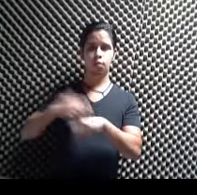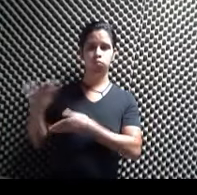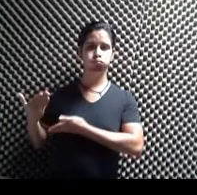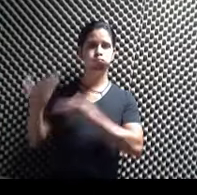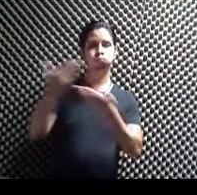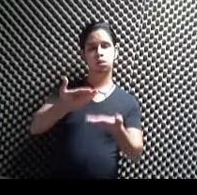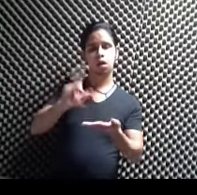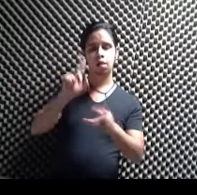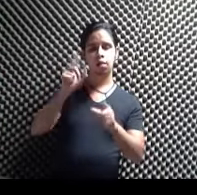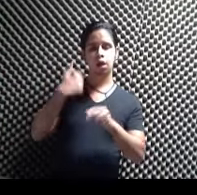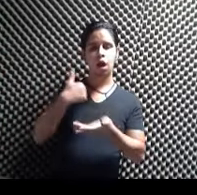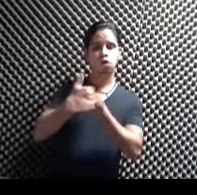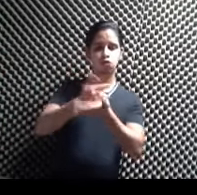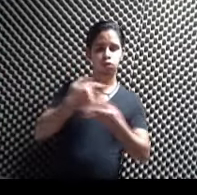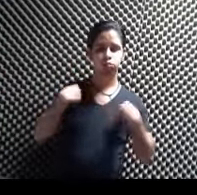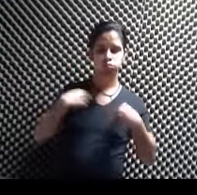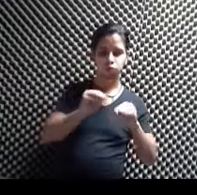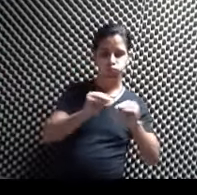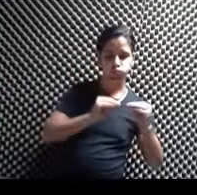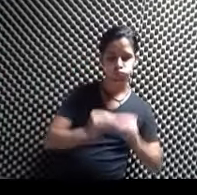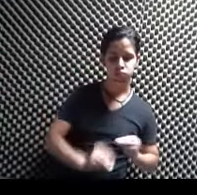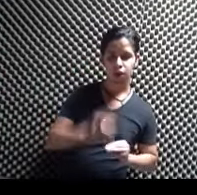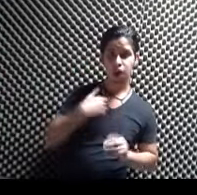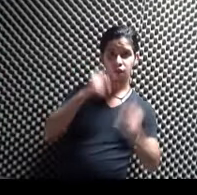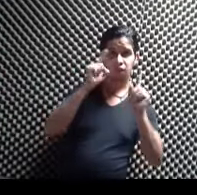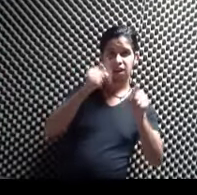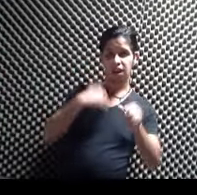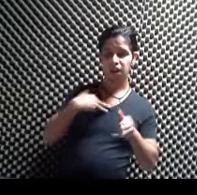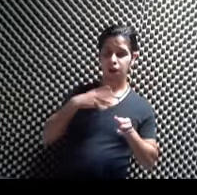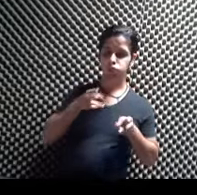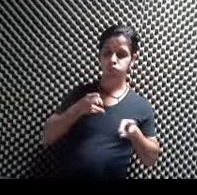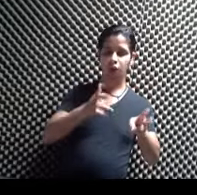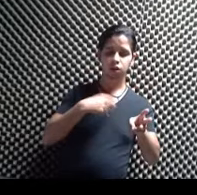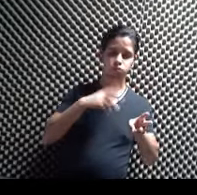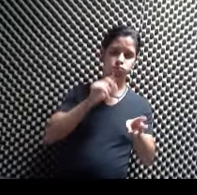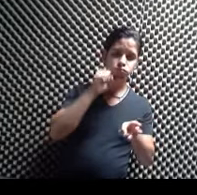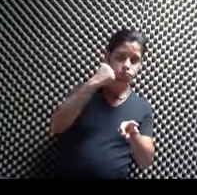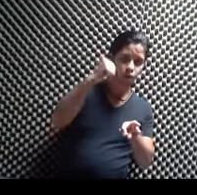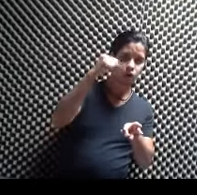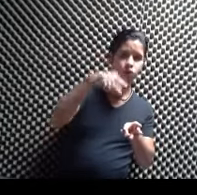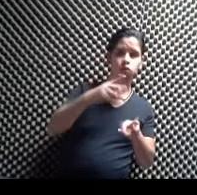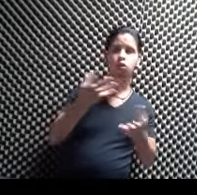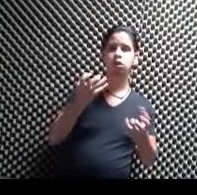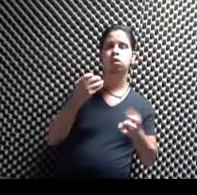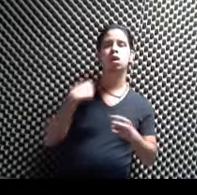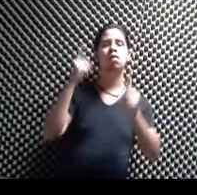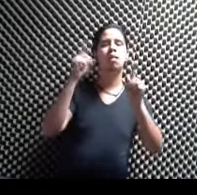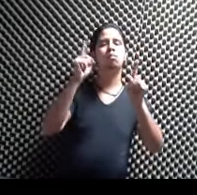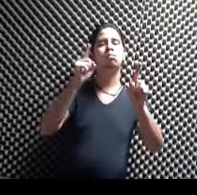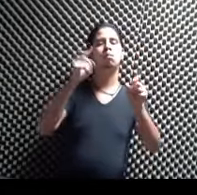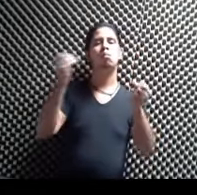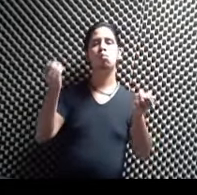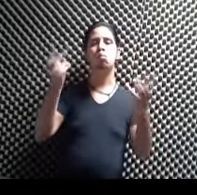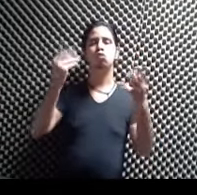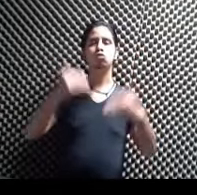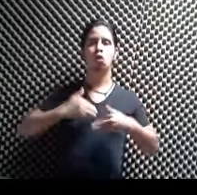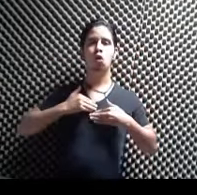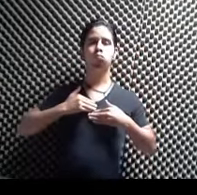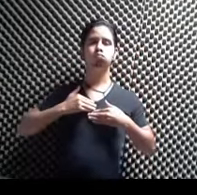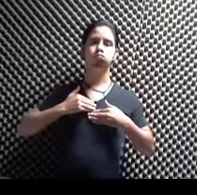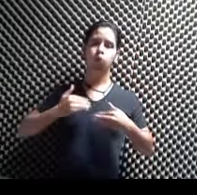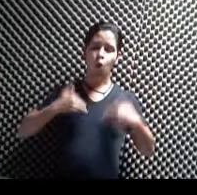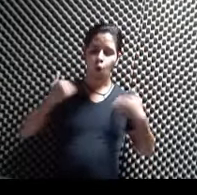mochilas, salgan con nosotros a la calle, si quieren ir con nosotros a repartir las mochilas. Yo quiero integrar muchos jóvenes para que vean que sí se